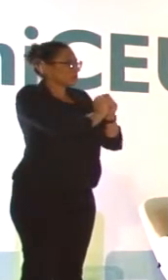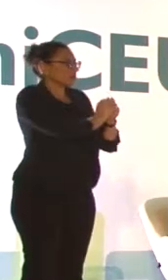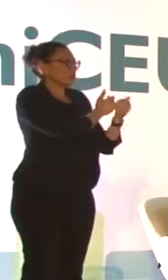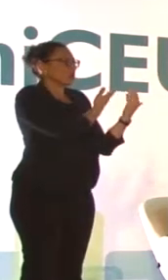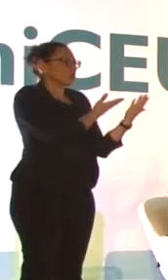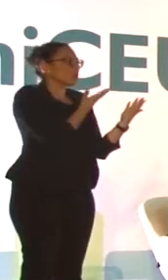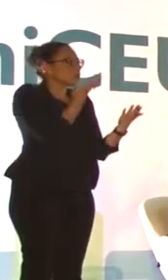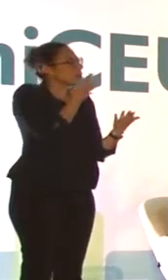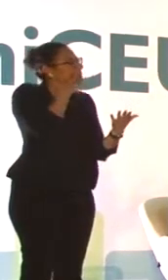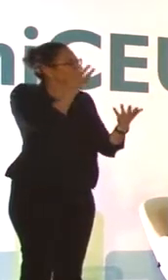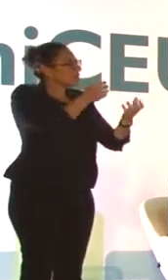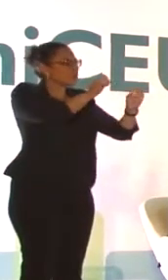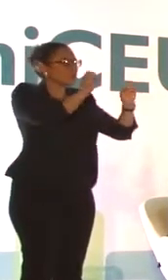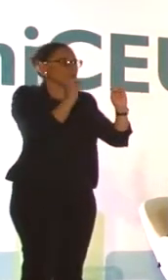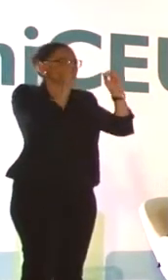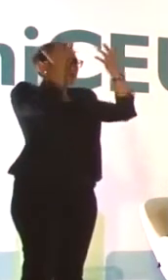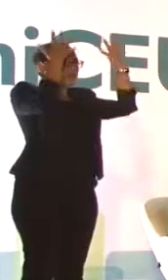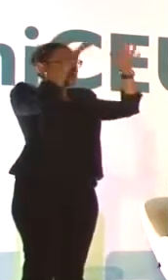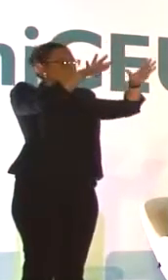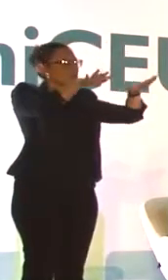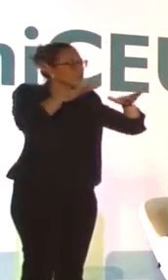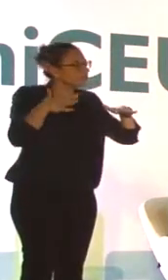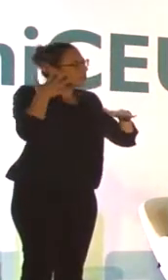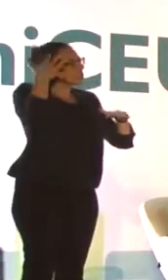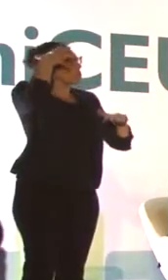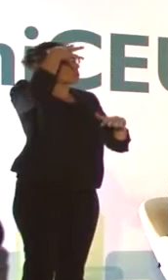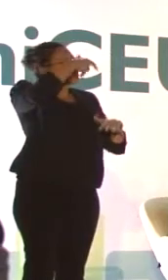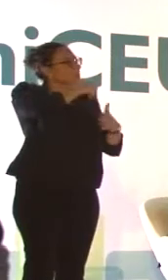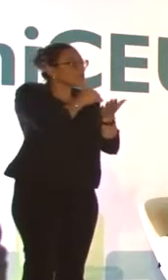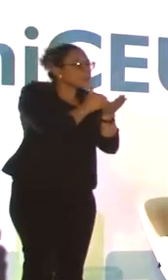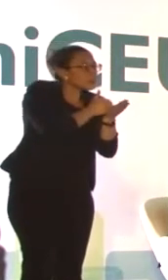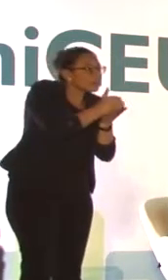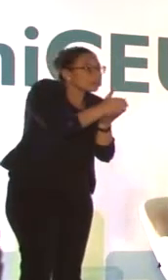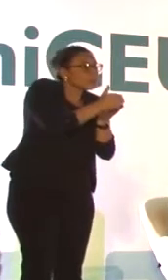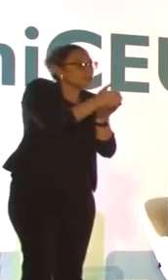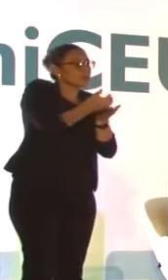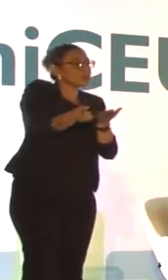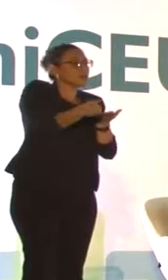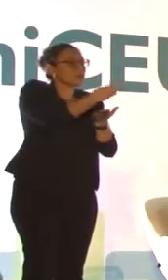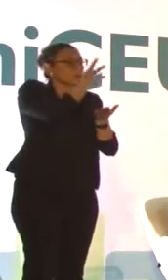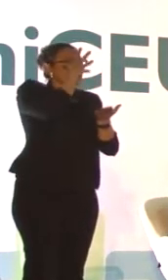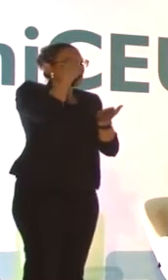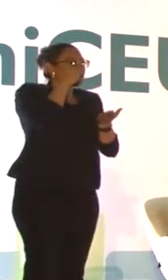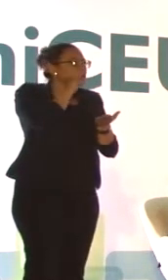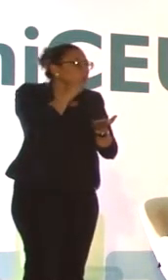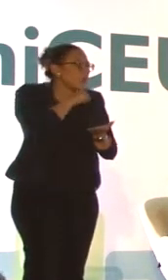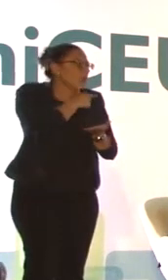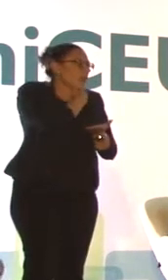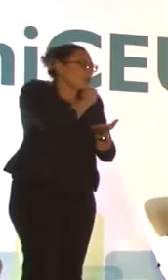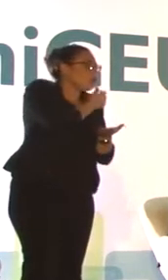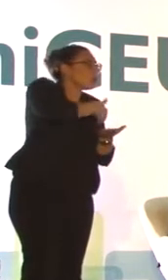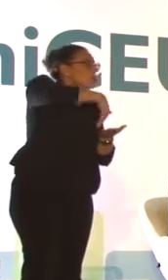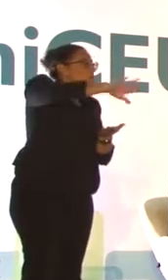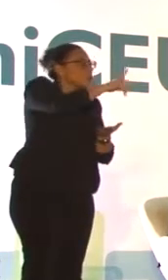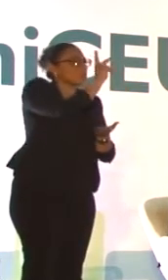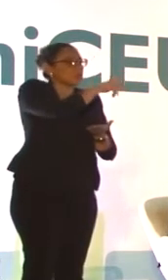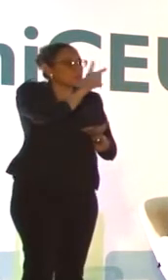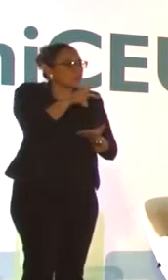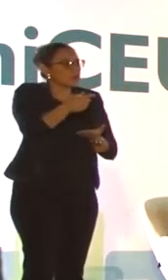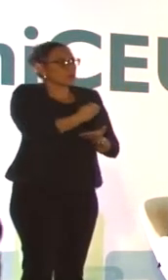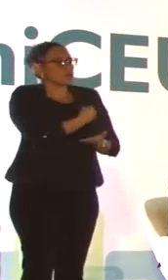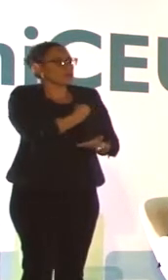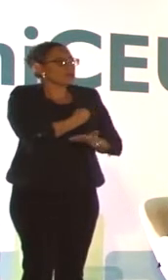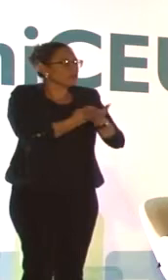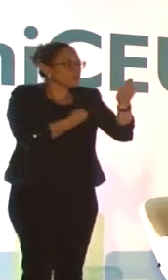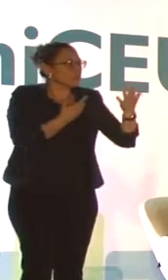evento tão bonito, nessa celebração do início de mais uma etapa na vida dessas mulheres e homens, esses professores que estão aqui.